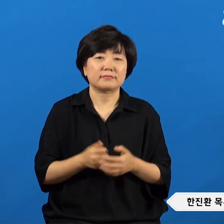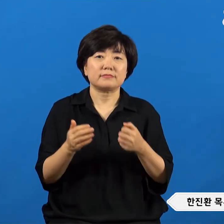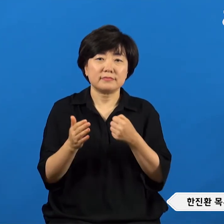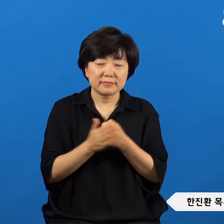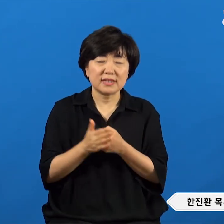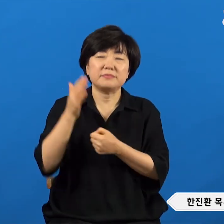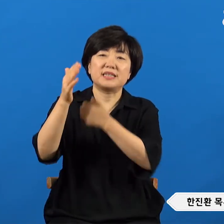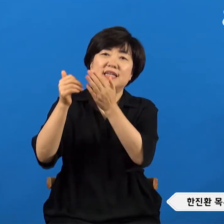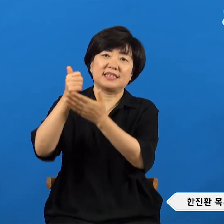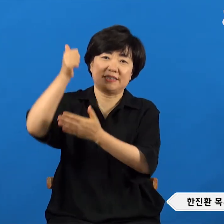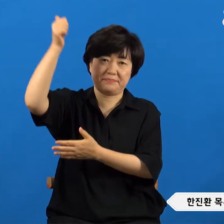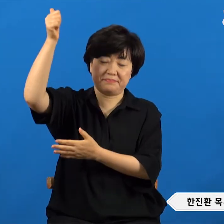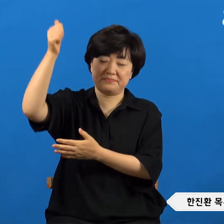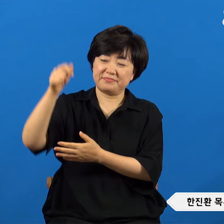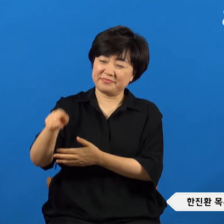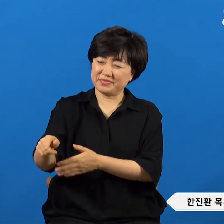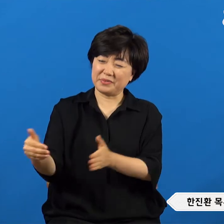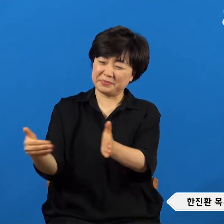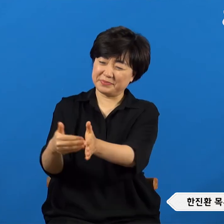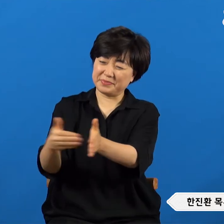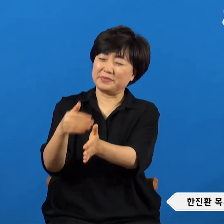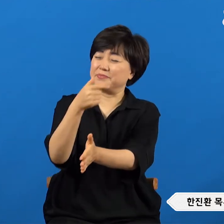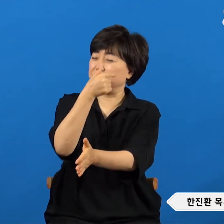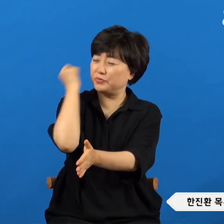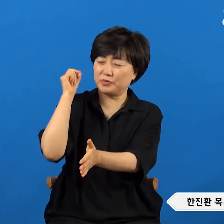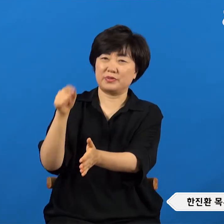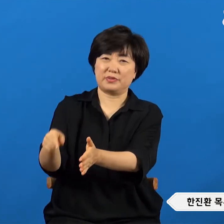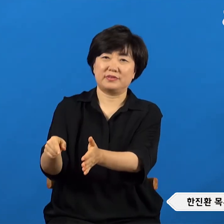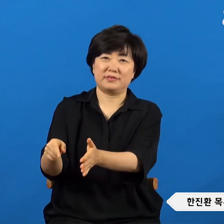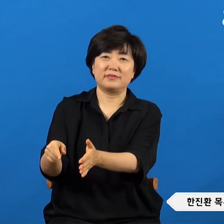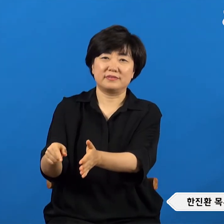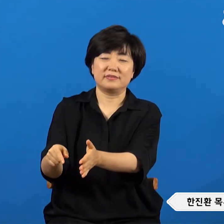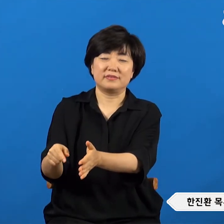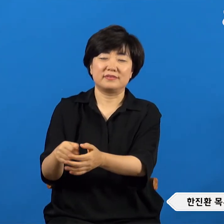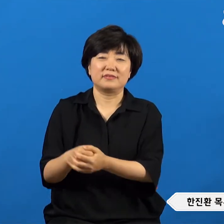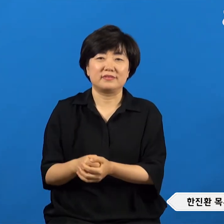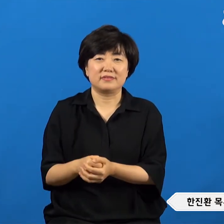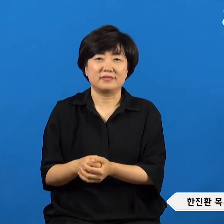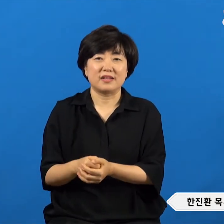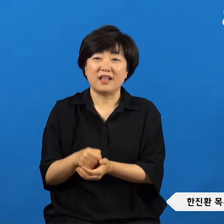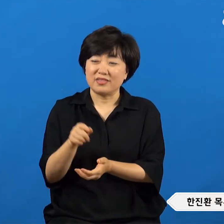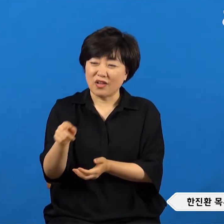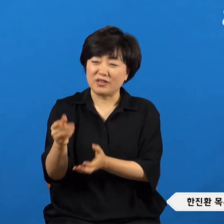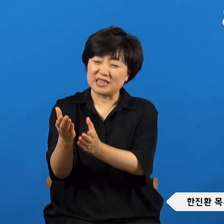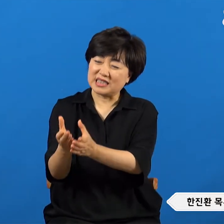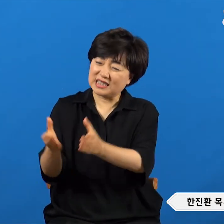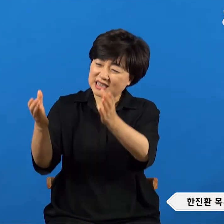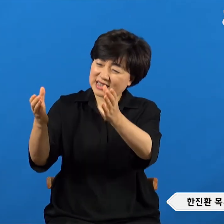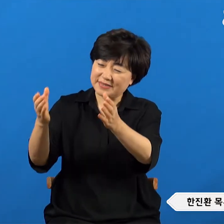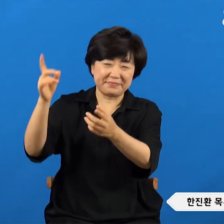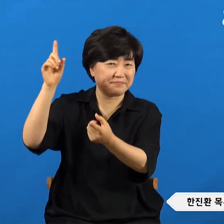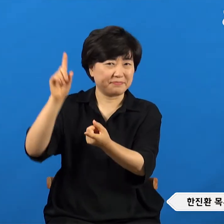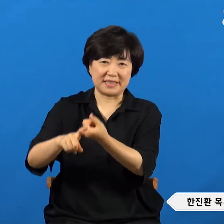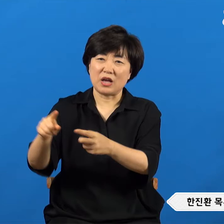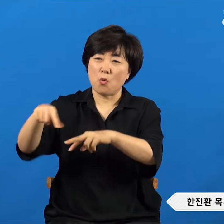그래서 하나님께서 너는 함량 미달이구나 하신 것입니다. 너는 그릇이 안